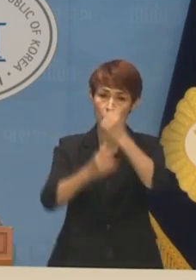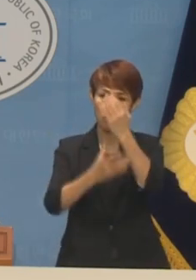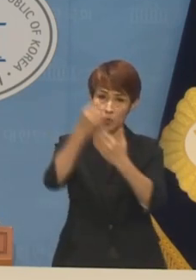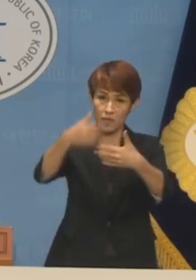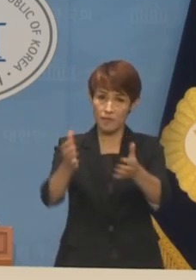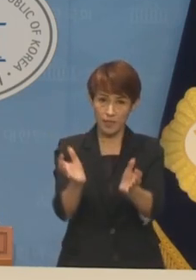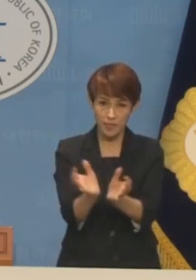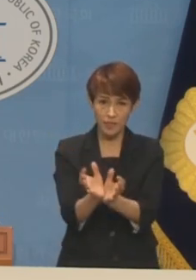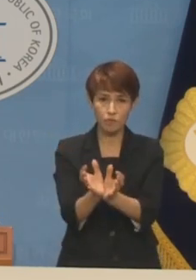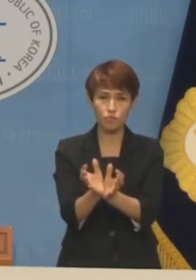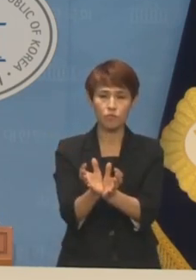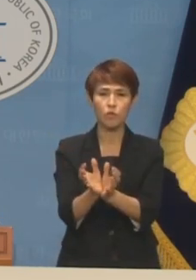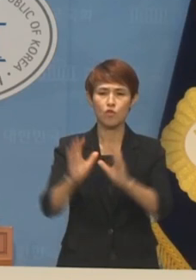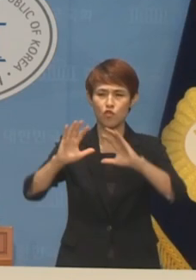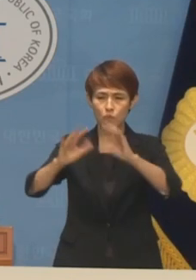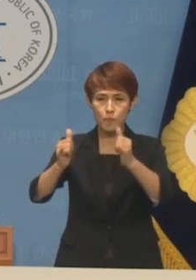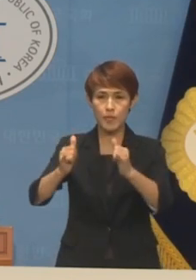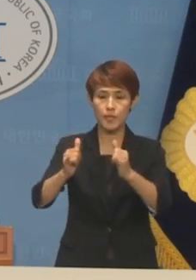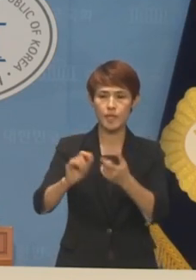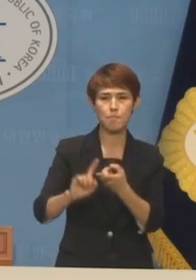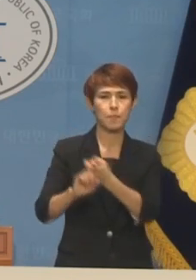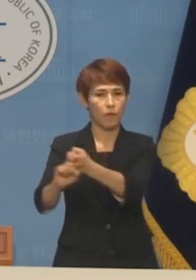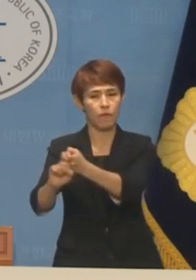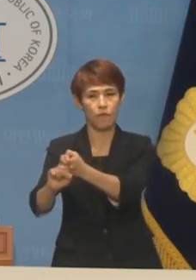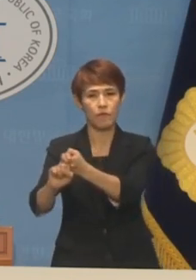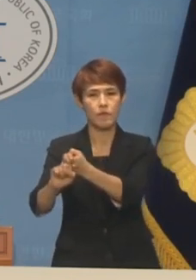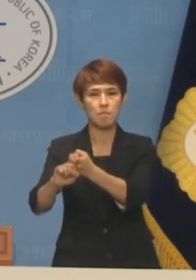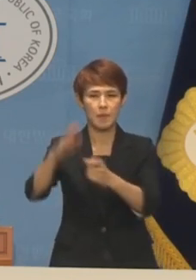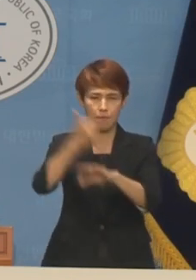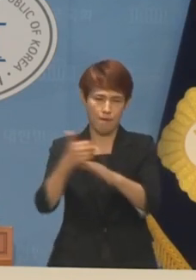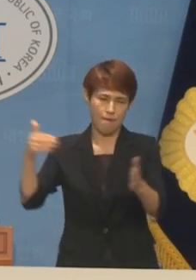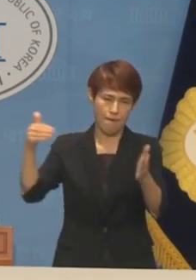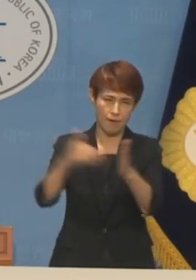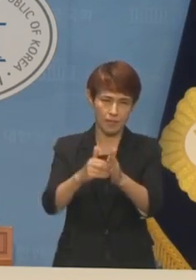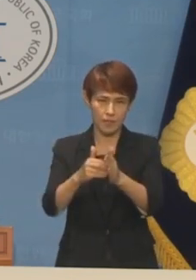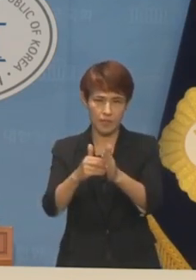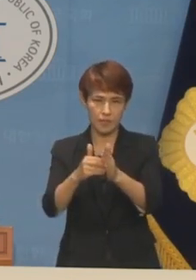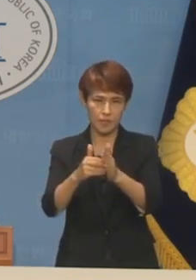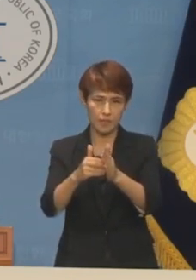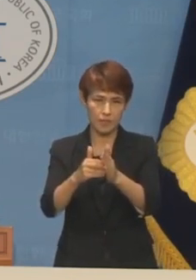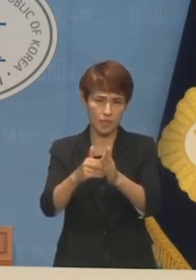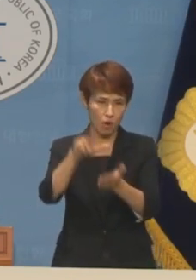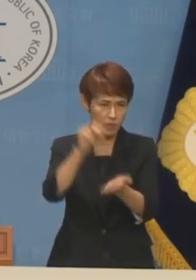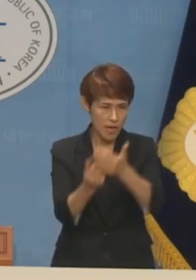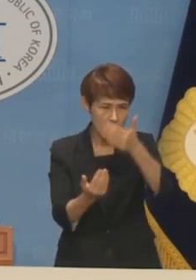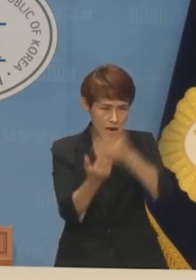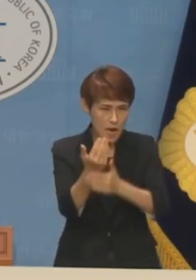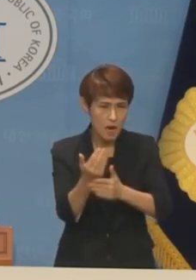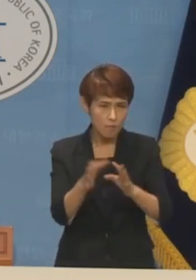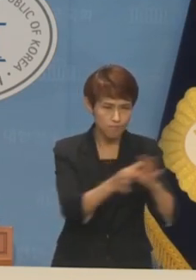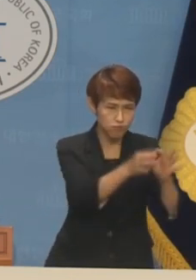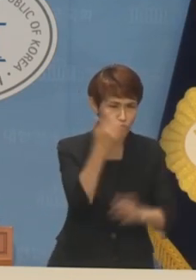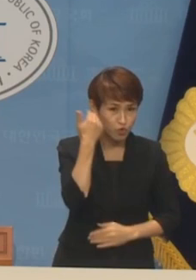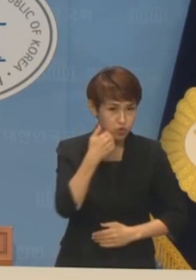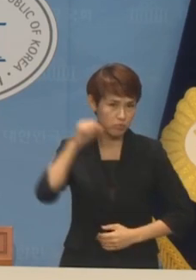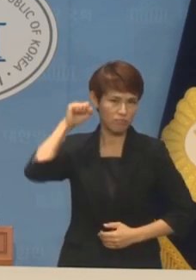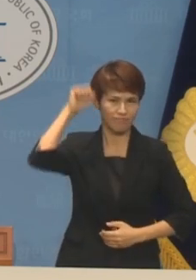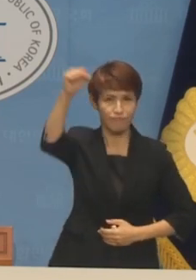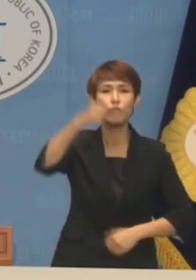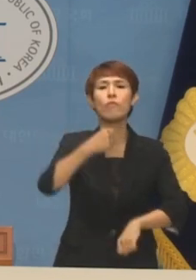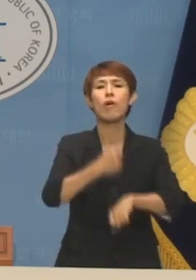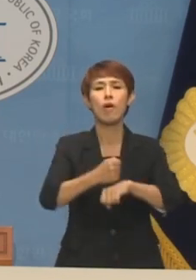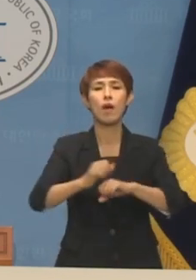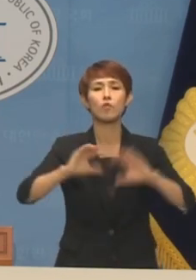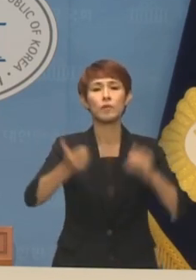자유통일당은 주권자 국민의 편에서 끝까지 이 사건의 배후에 대한 진실 규명을 위해 투쟁할 것을